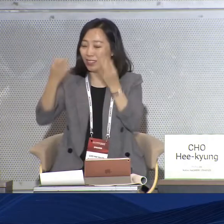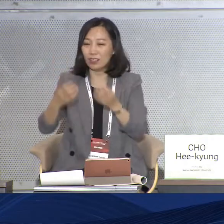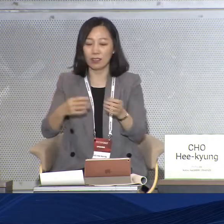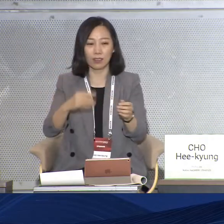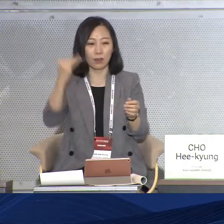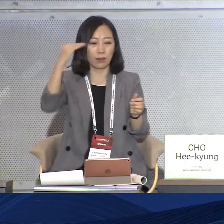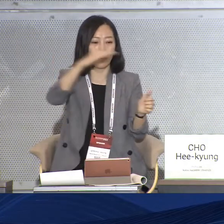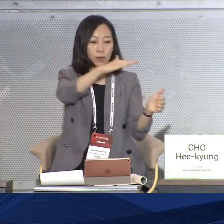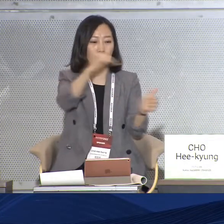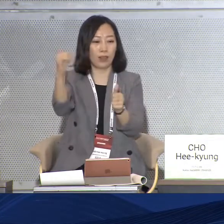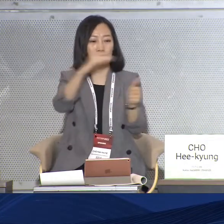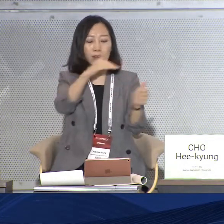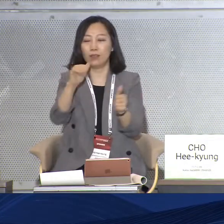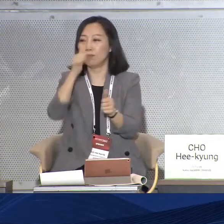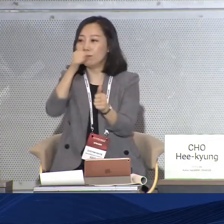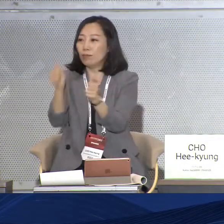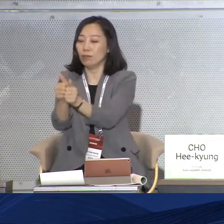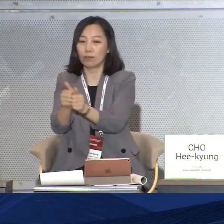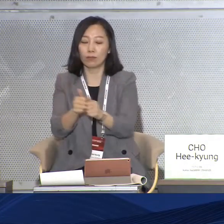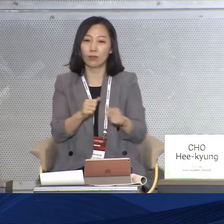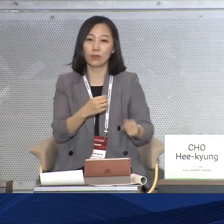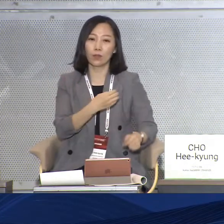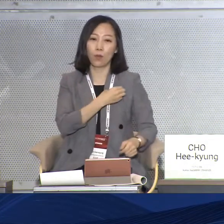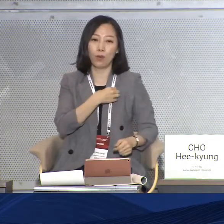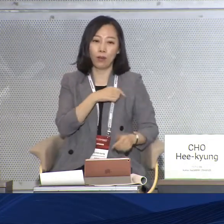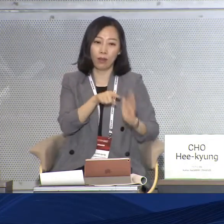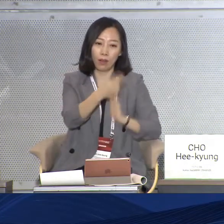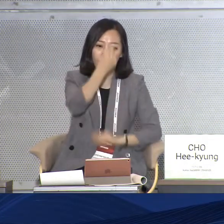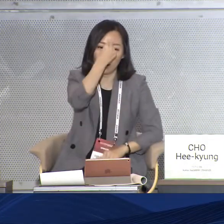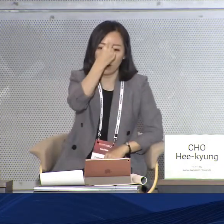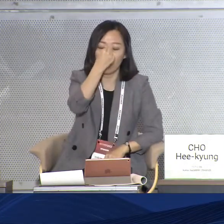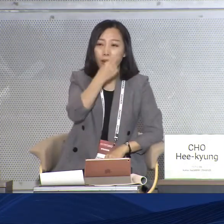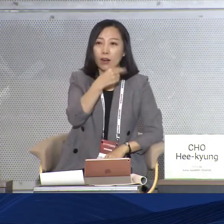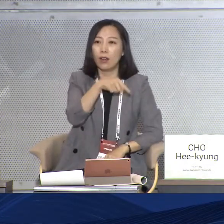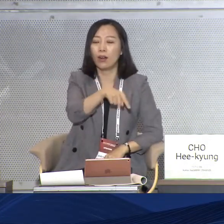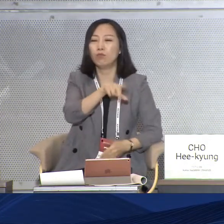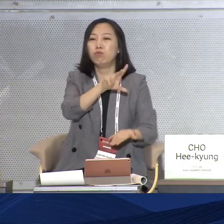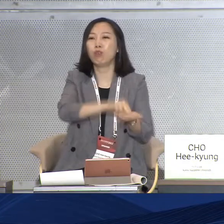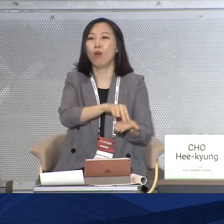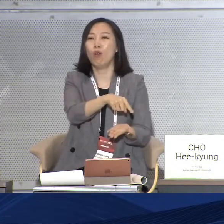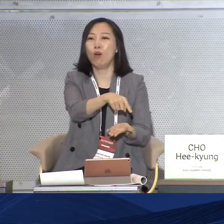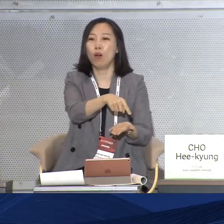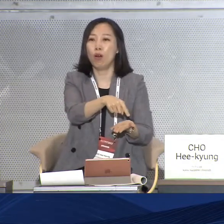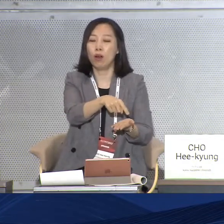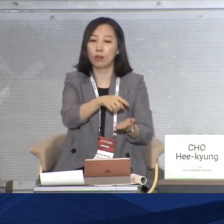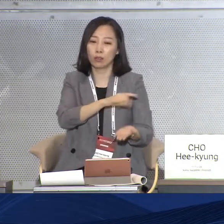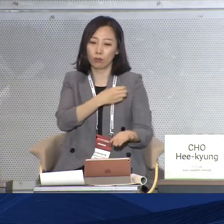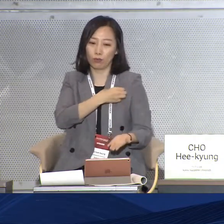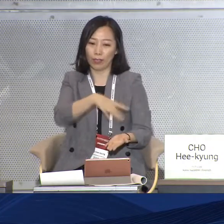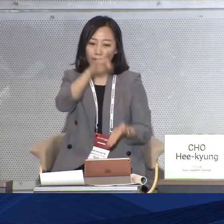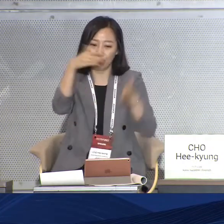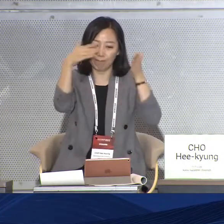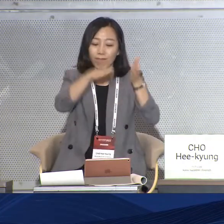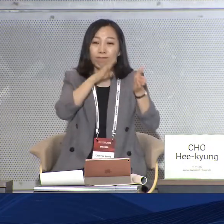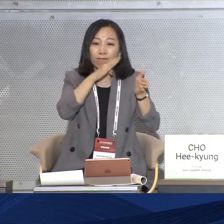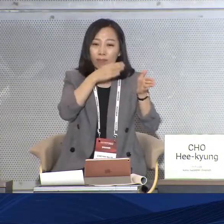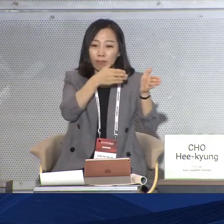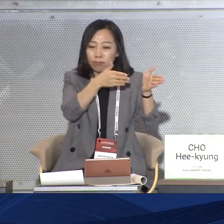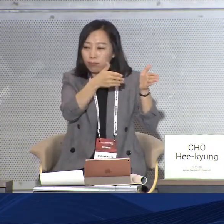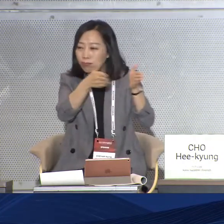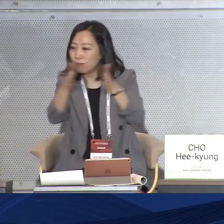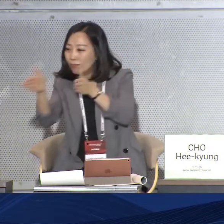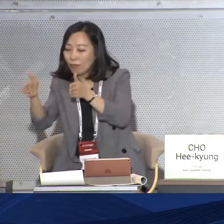지자체의 행사라든지 여러 가지 공적 행사에서 수화통역 센터의 힘을 빌어서 하고 있으나 수화통역 센터의